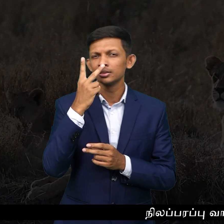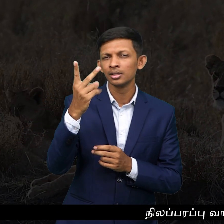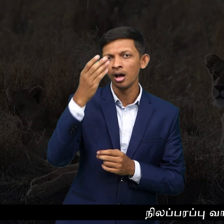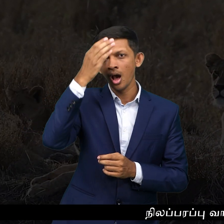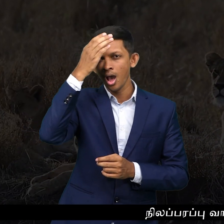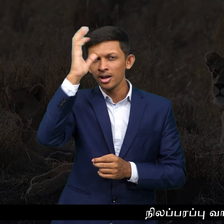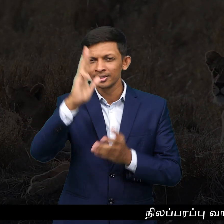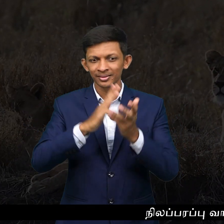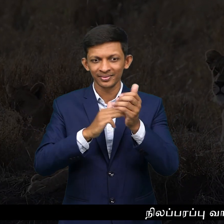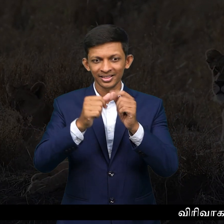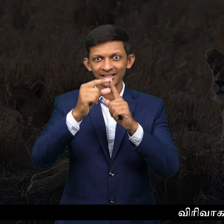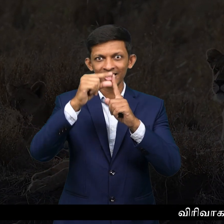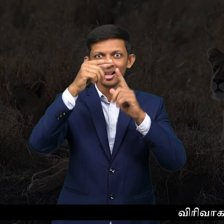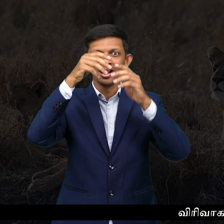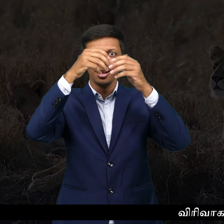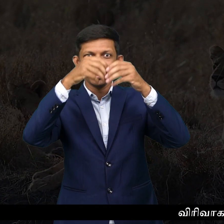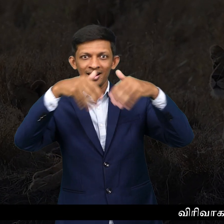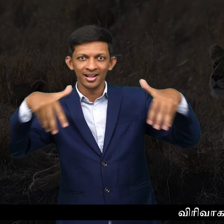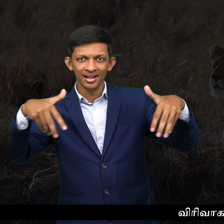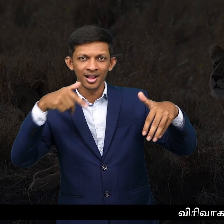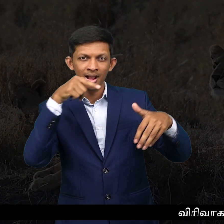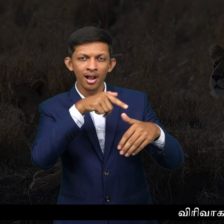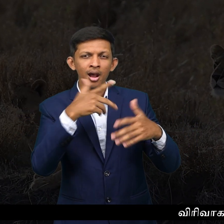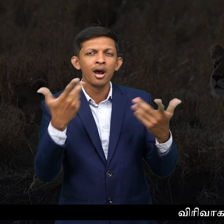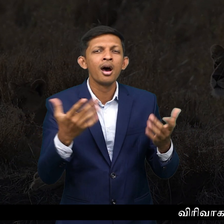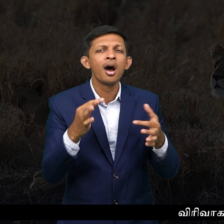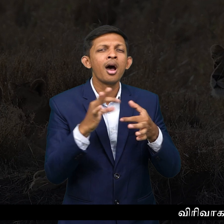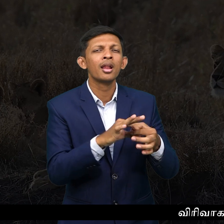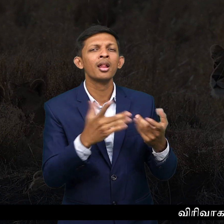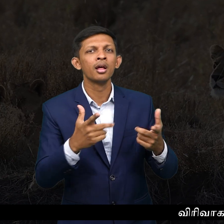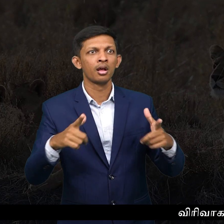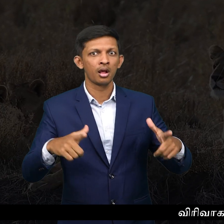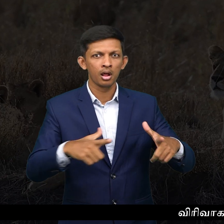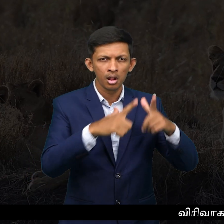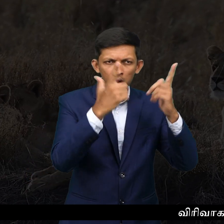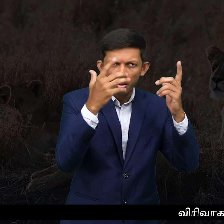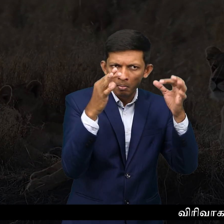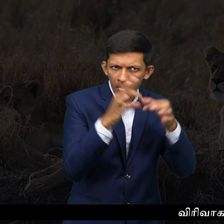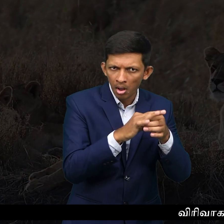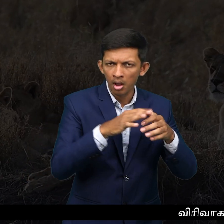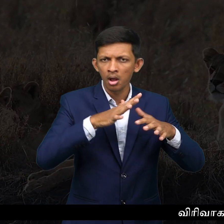நிலப்பரப்பு வாழ்விடங்கள் பற்றி விரிவாக பார்ப்போம்.